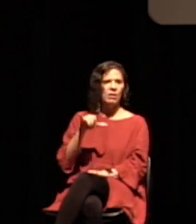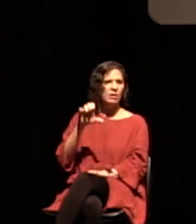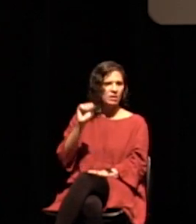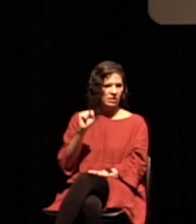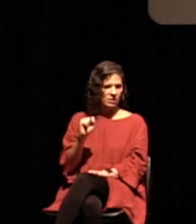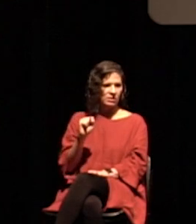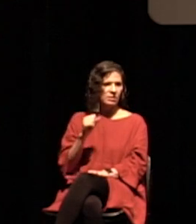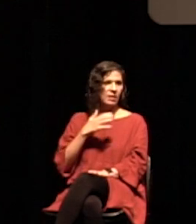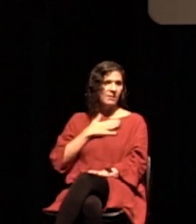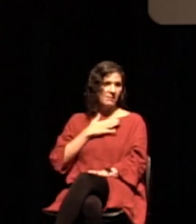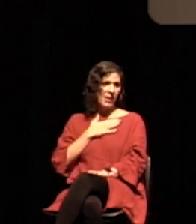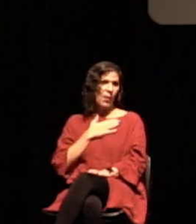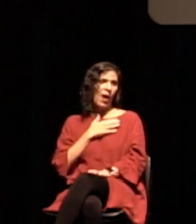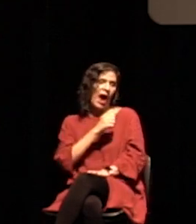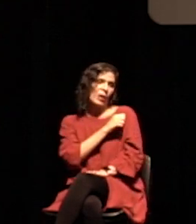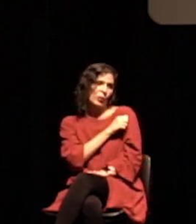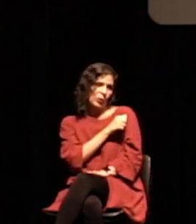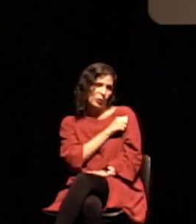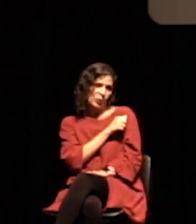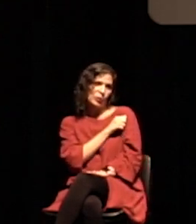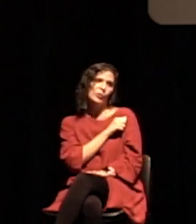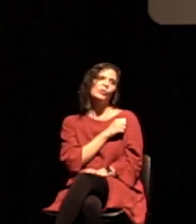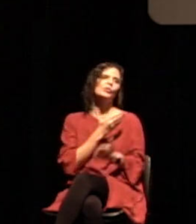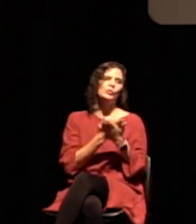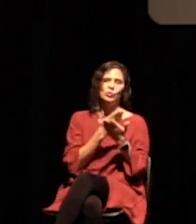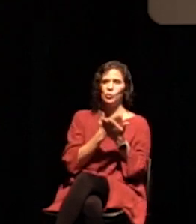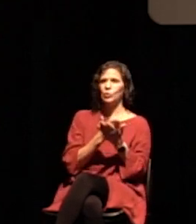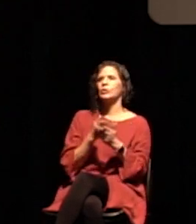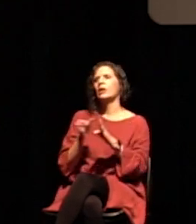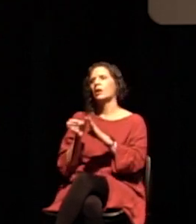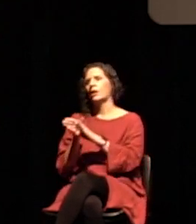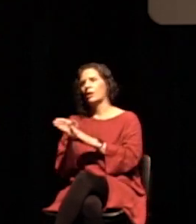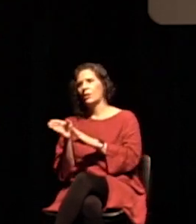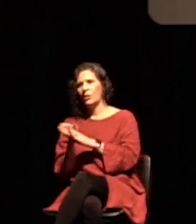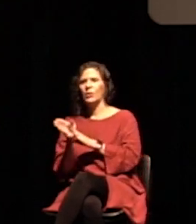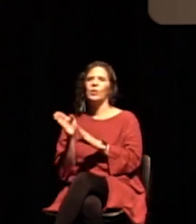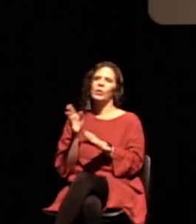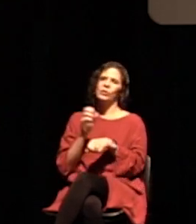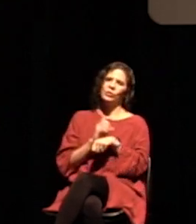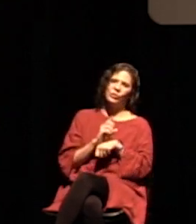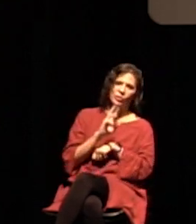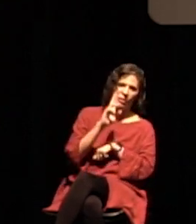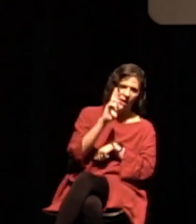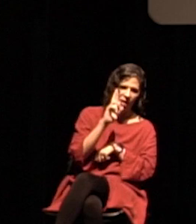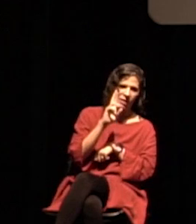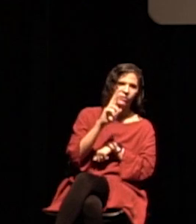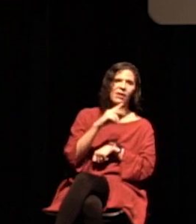é meu doutorando também, e que teve uma contribuição,